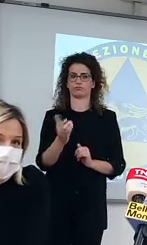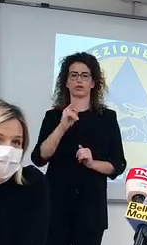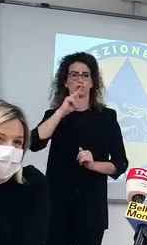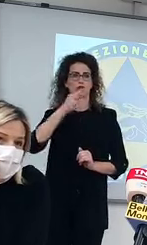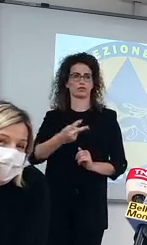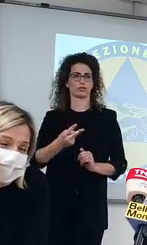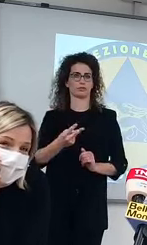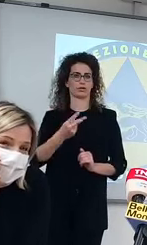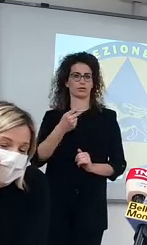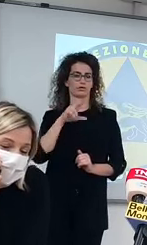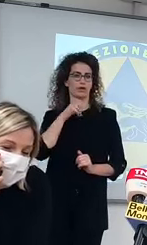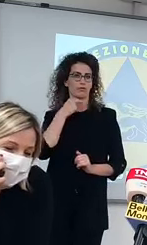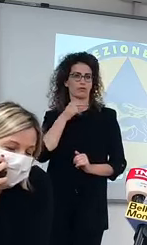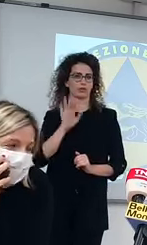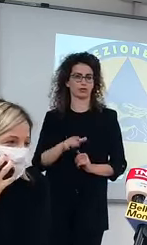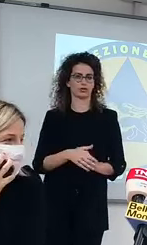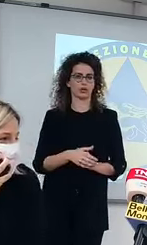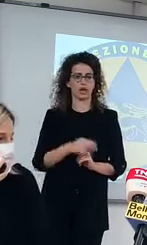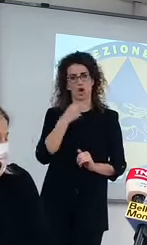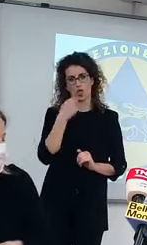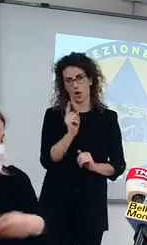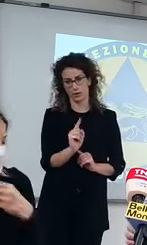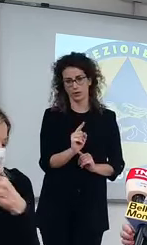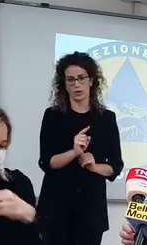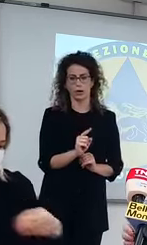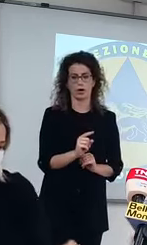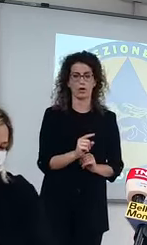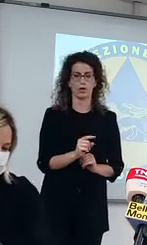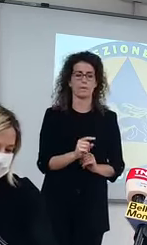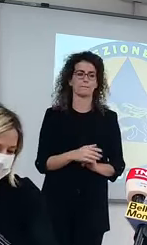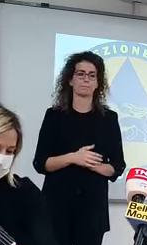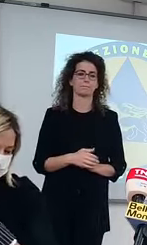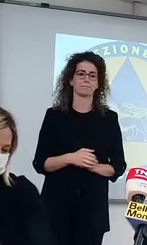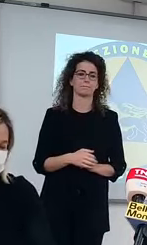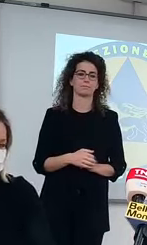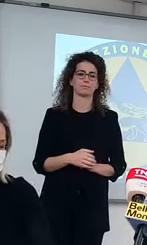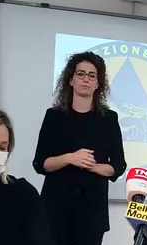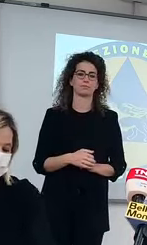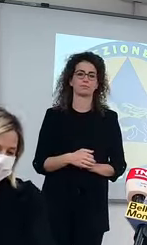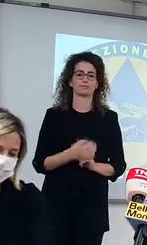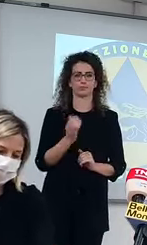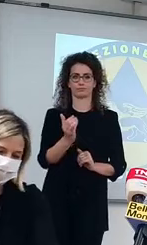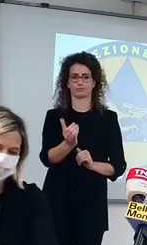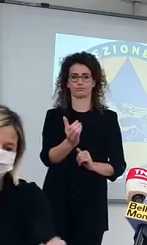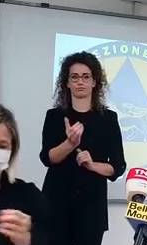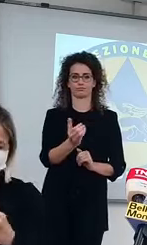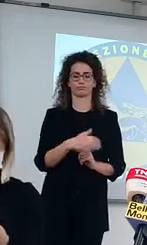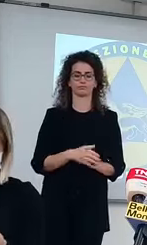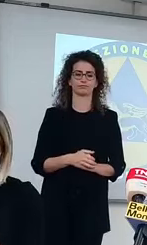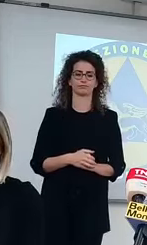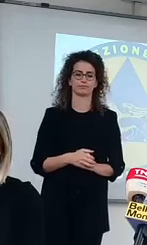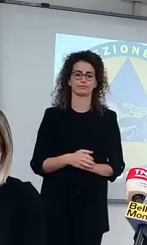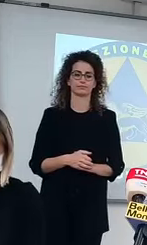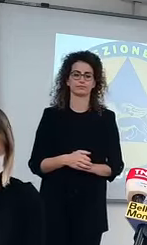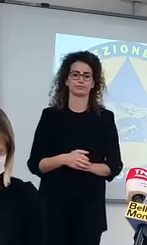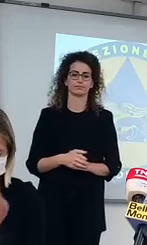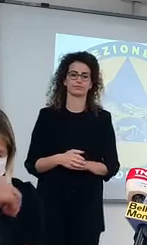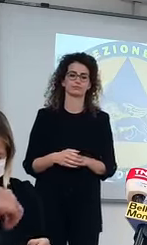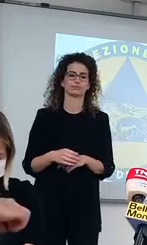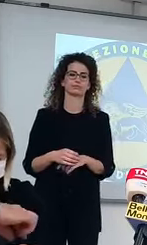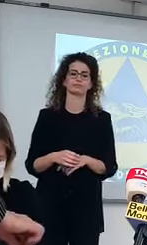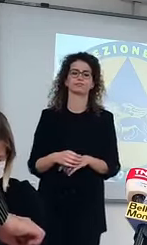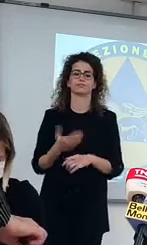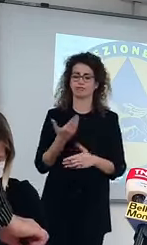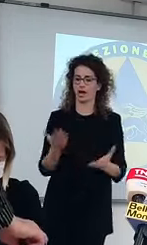risposta dottoressa Bonavina. Non dire il nome perché in realtà, però insomma, visto che abbiamo... Metti in viva voce. Ti metto in viva voce, sai. Vai pure.